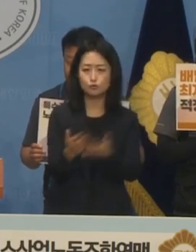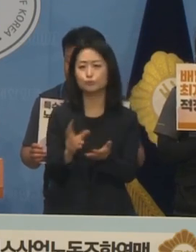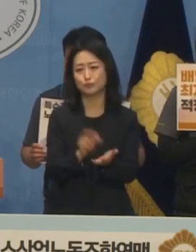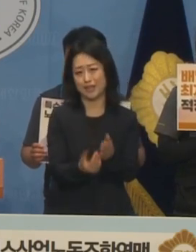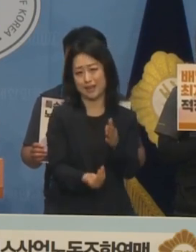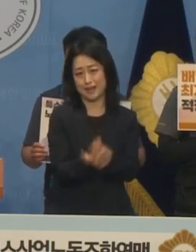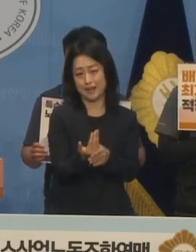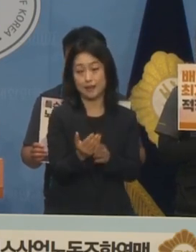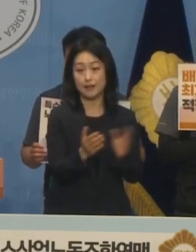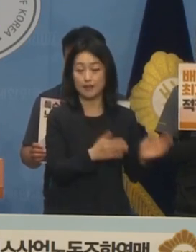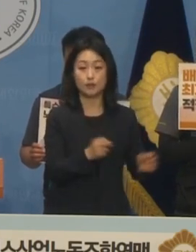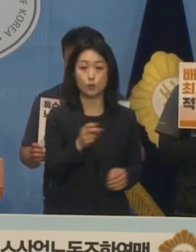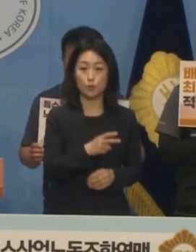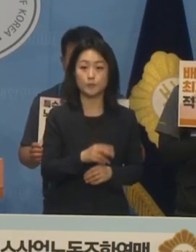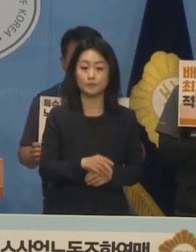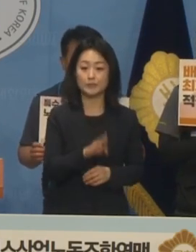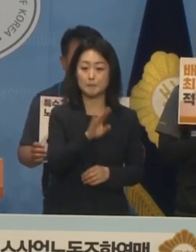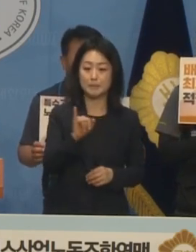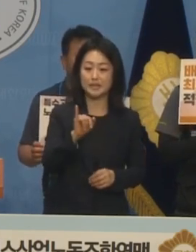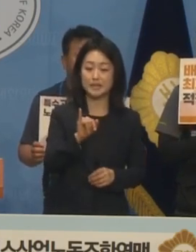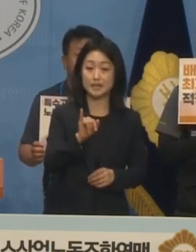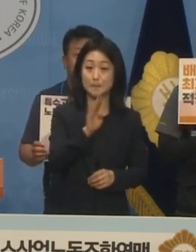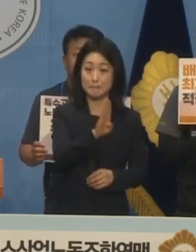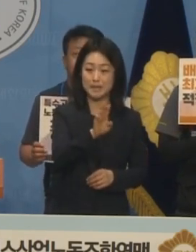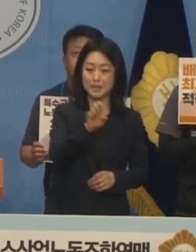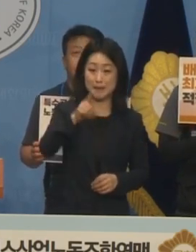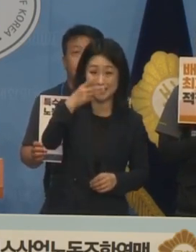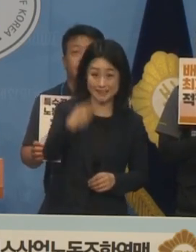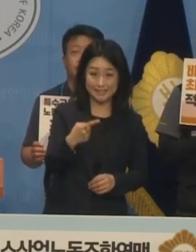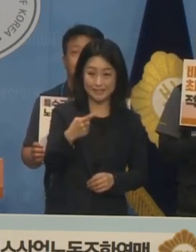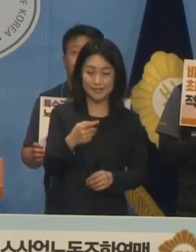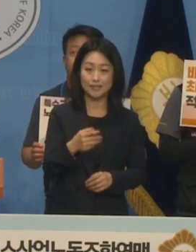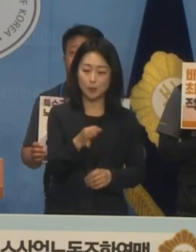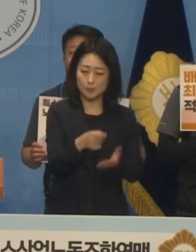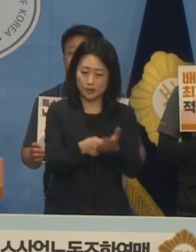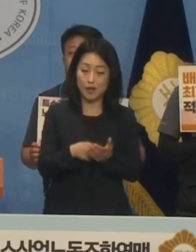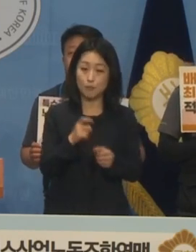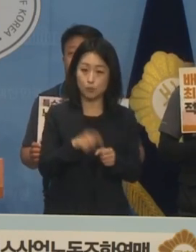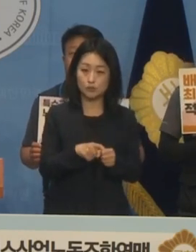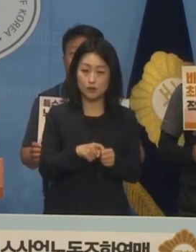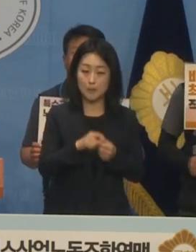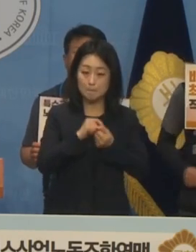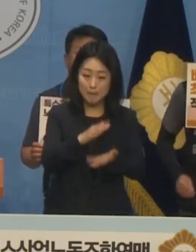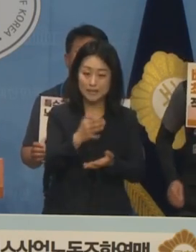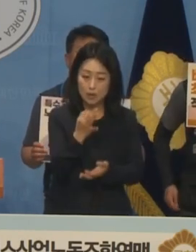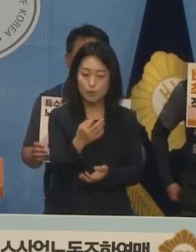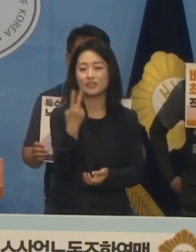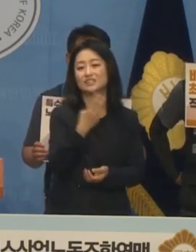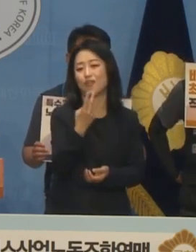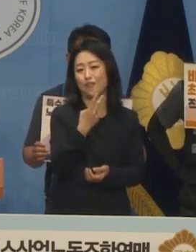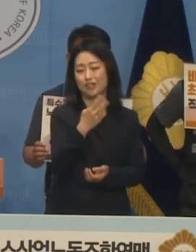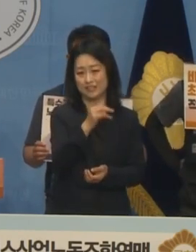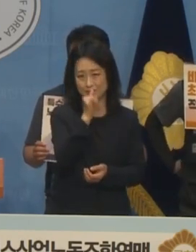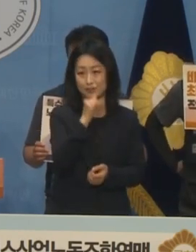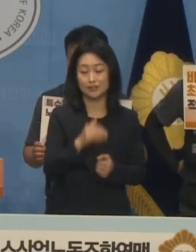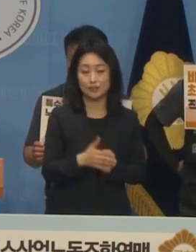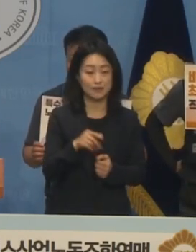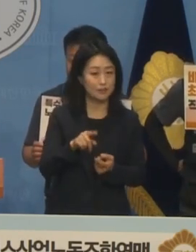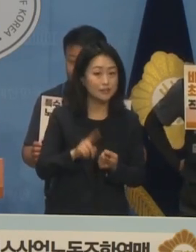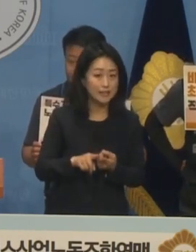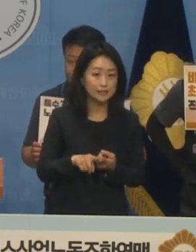일정 금액의 프로모션으로 지급을 3,000원 단가를 유지하다가 최근에 그 프로모션을 확 낮추면서 이 2달러